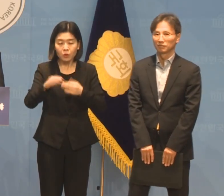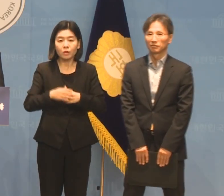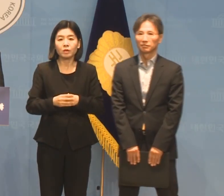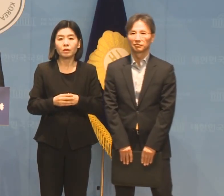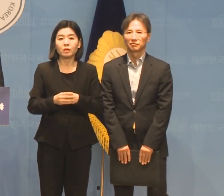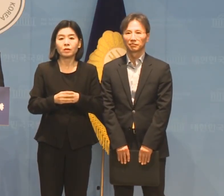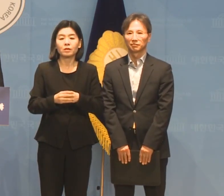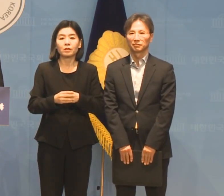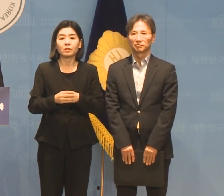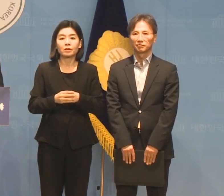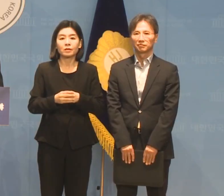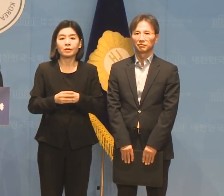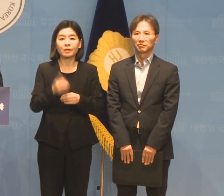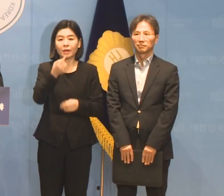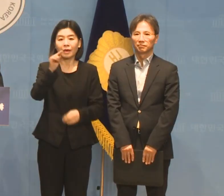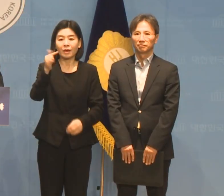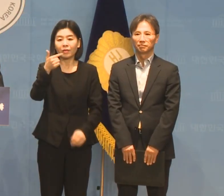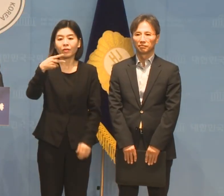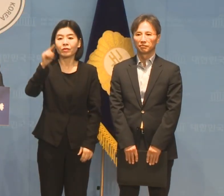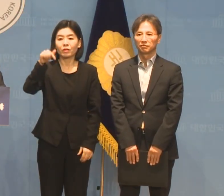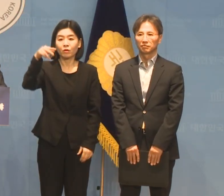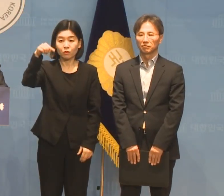한덕수 대행에 관한